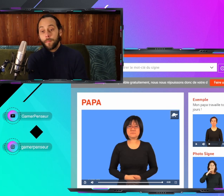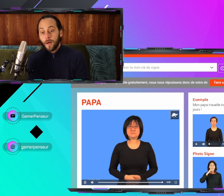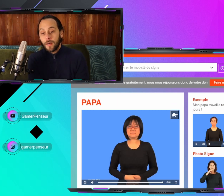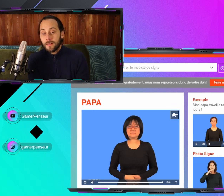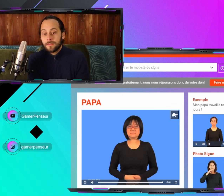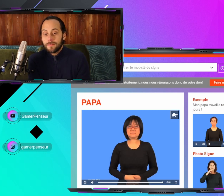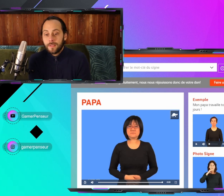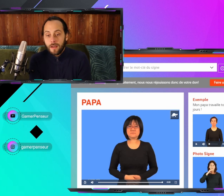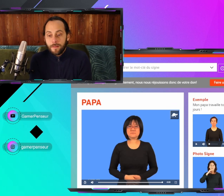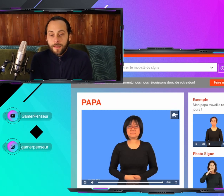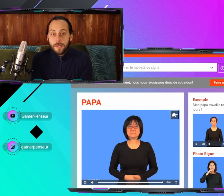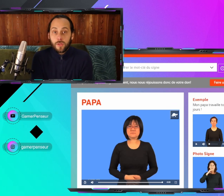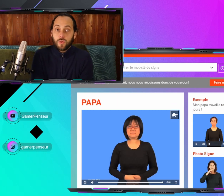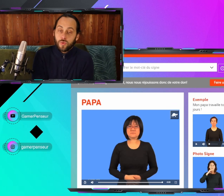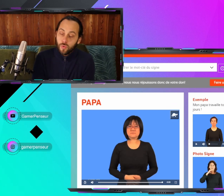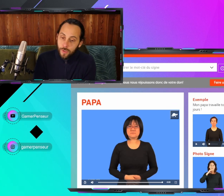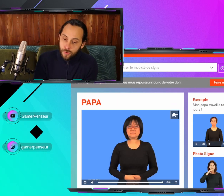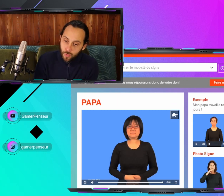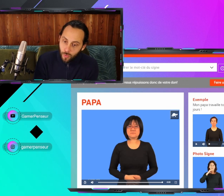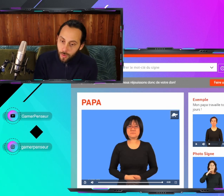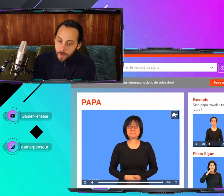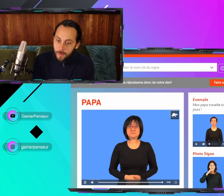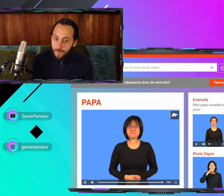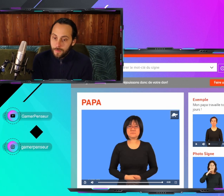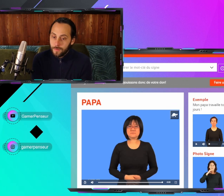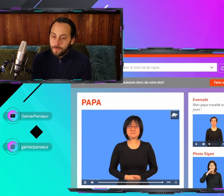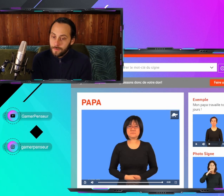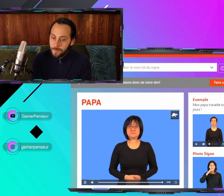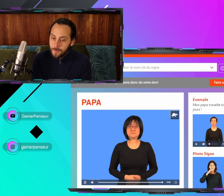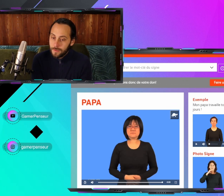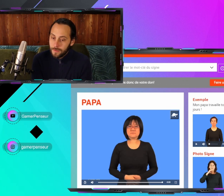Mon papa travaille tous les jours.